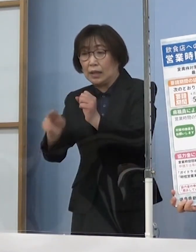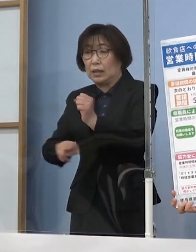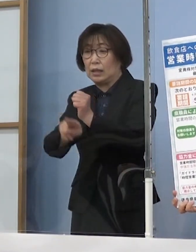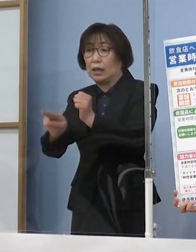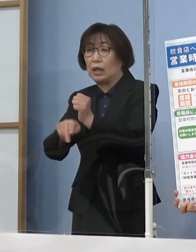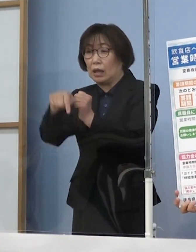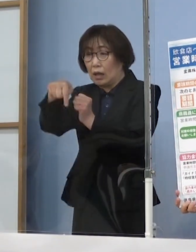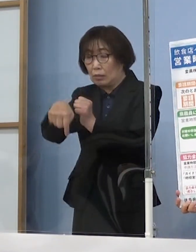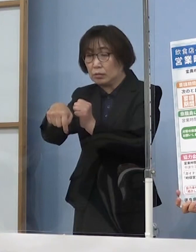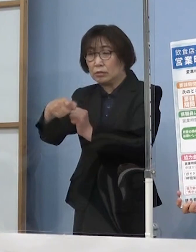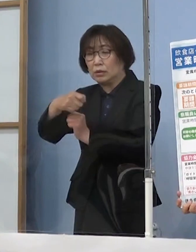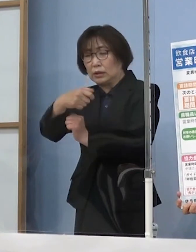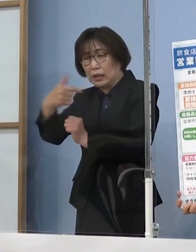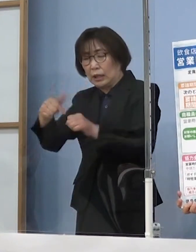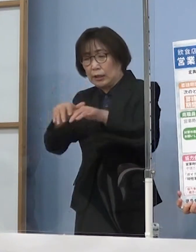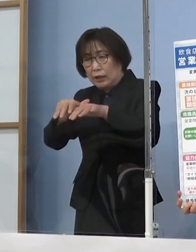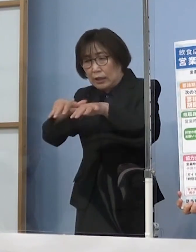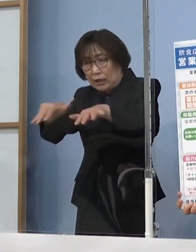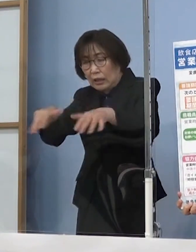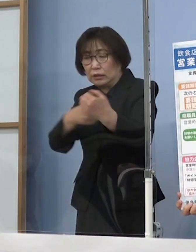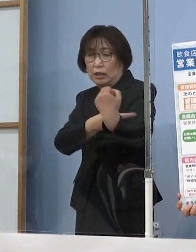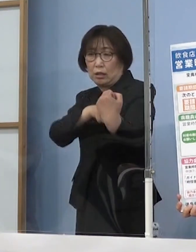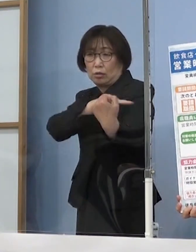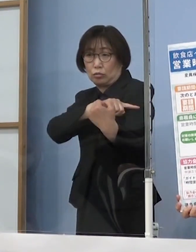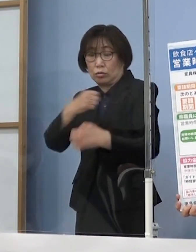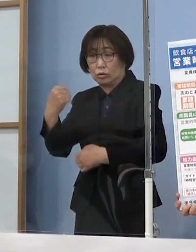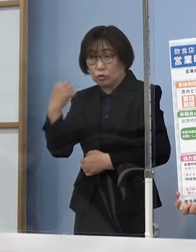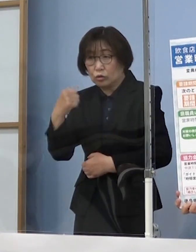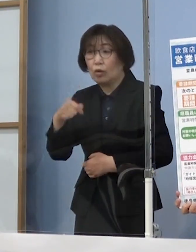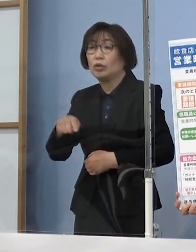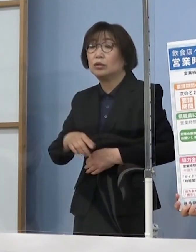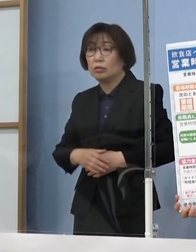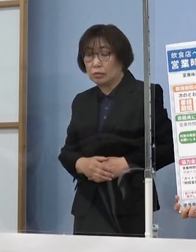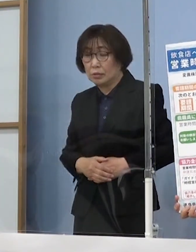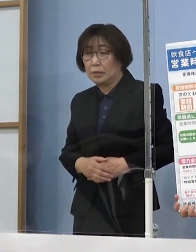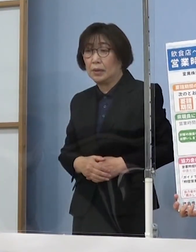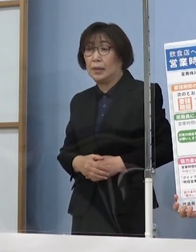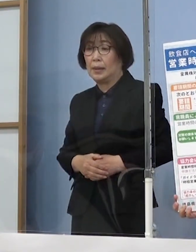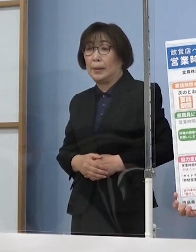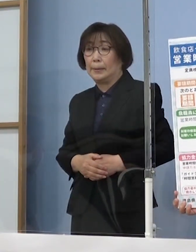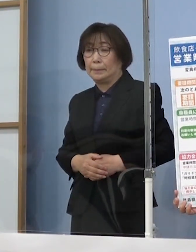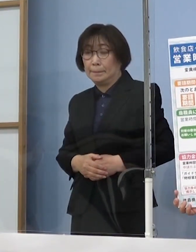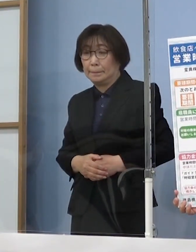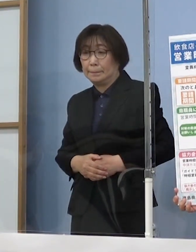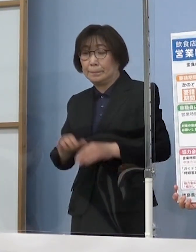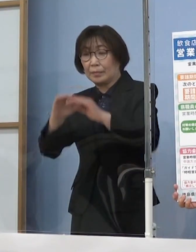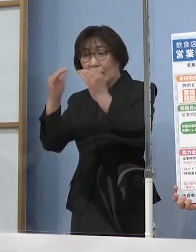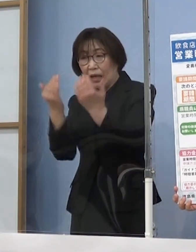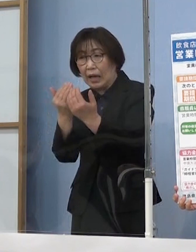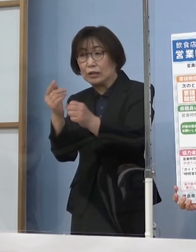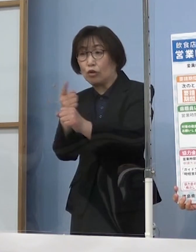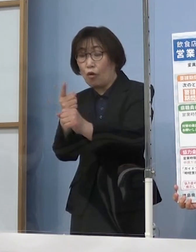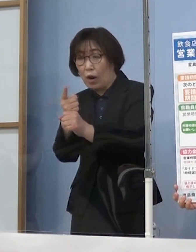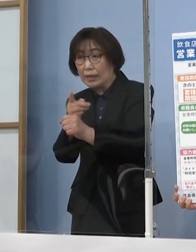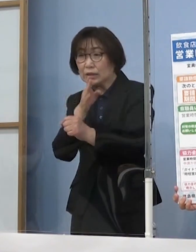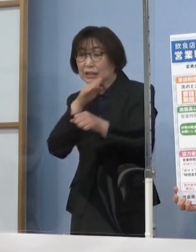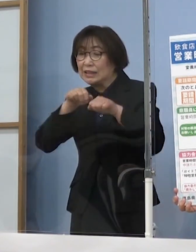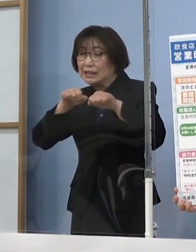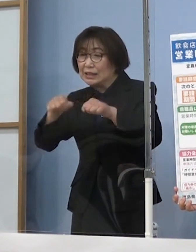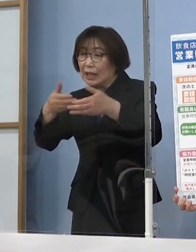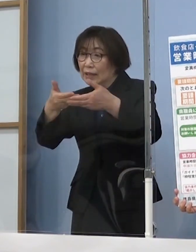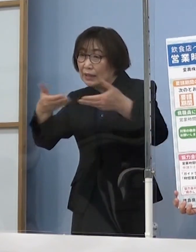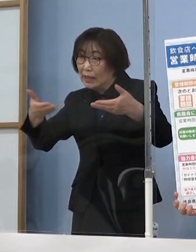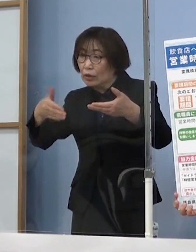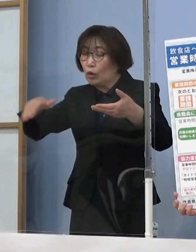大変な感染力を持っているところでありますので、 ガイドラインの実践店の皆様